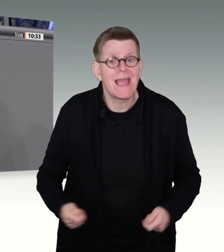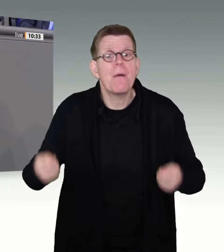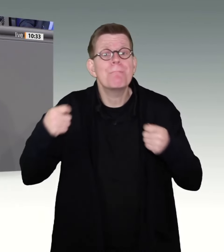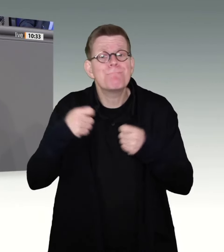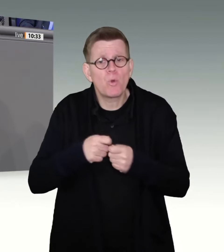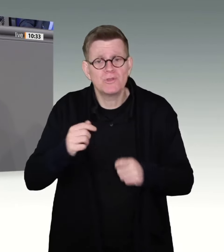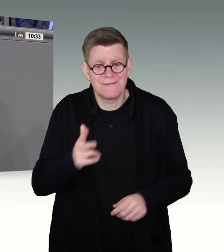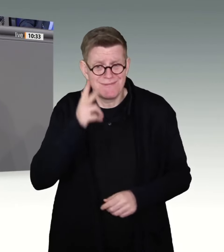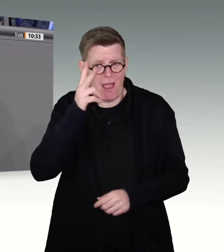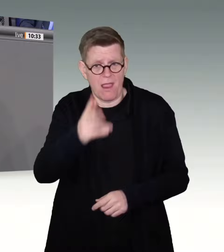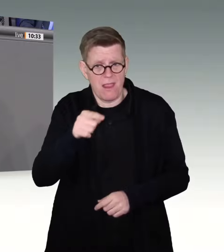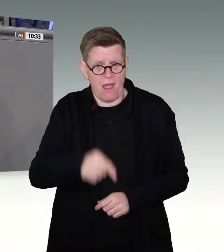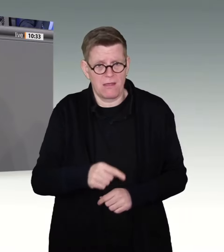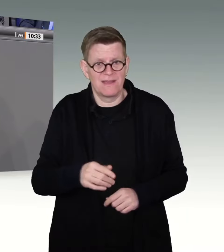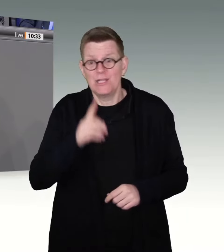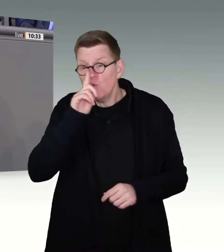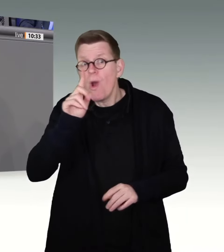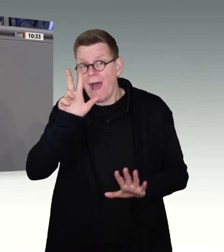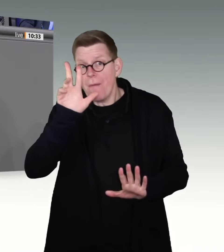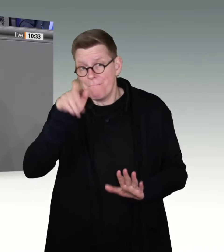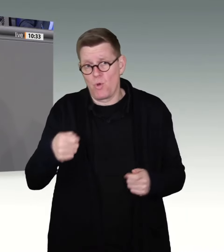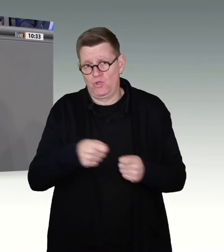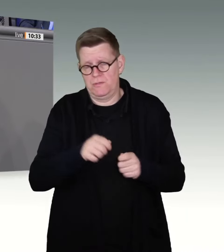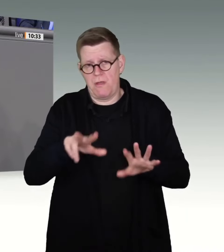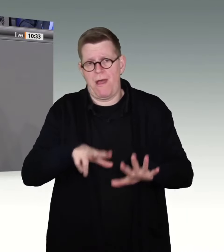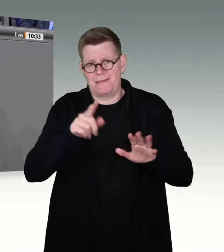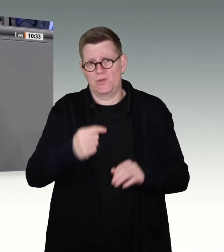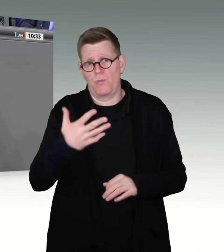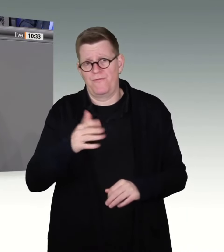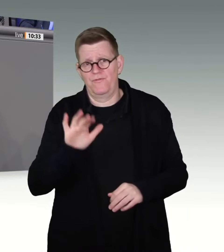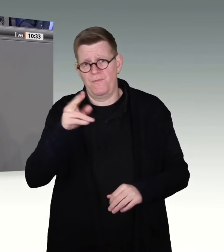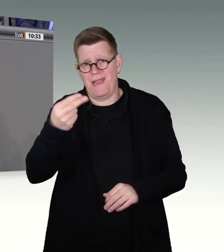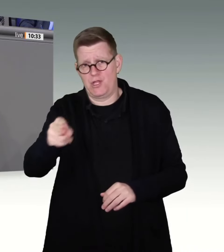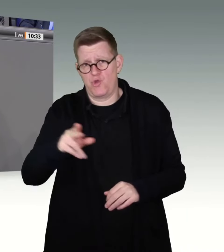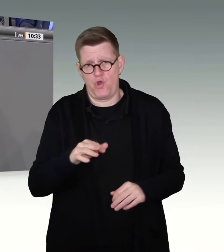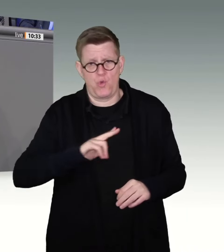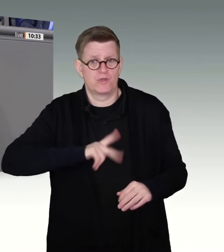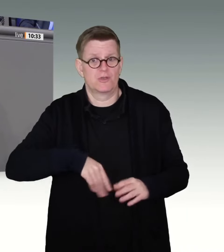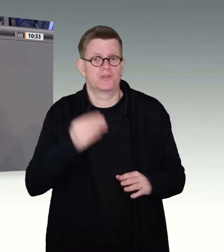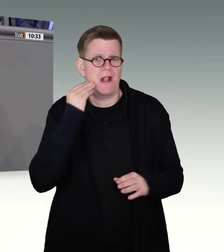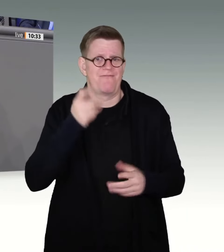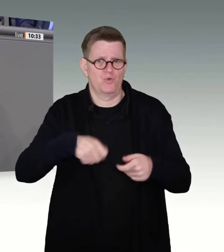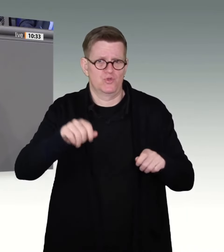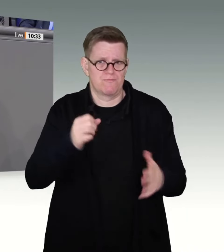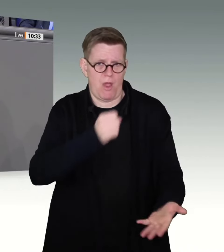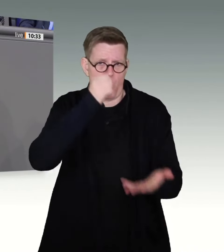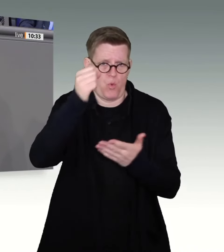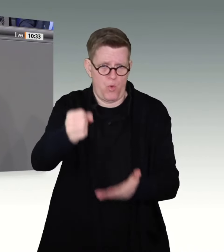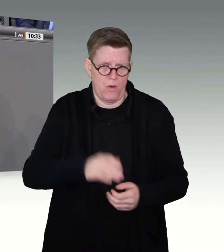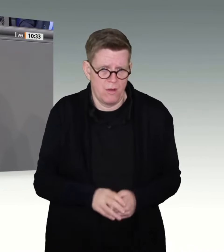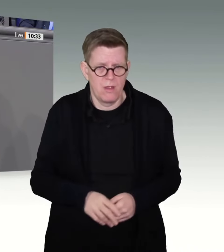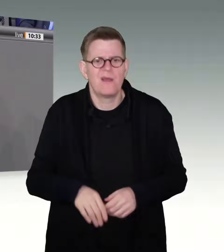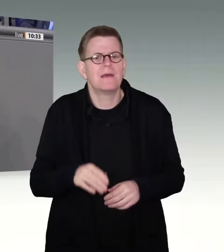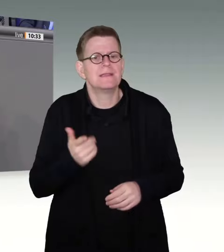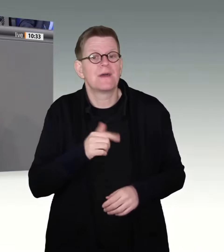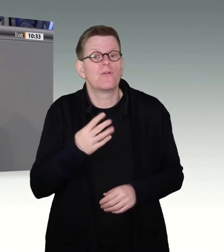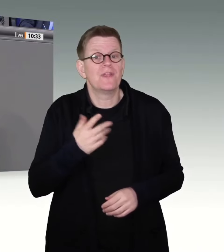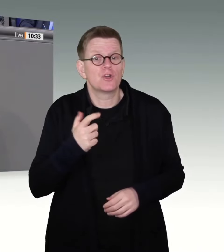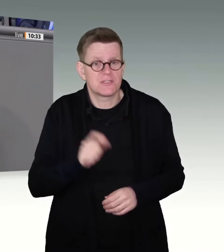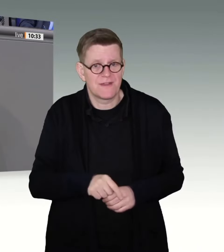,5 Milliarden Euro für den sozialen Wohnungsbau. Allein 2024 geben wir 3,15 Milliarden